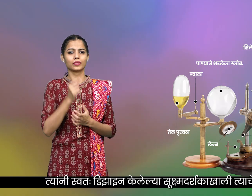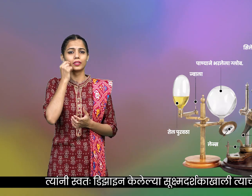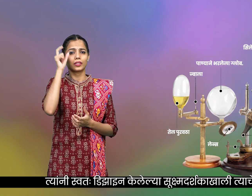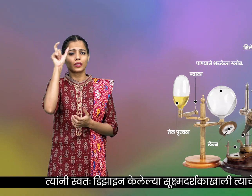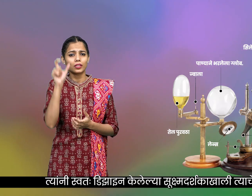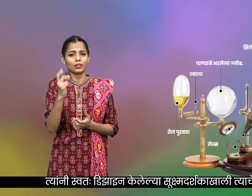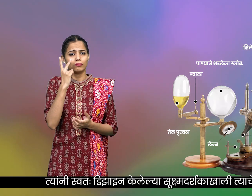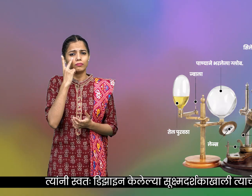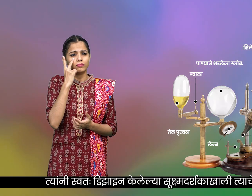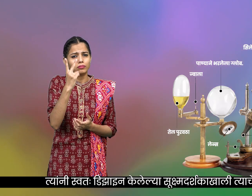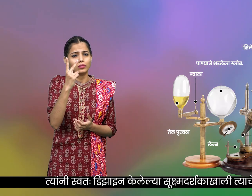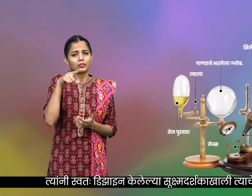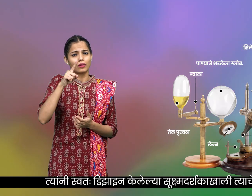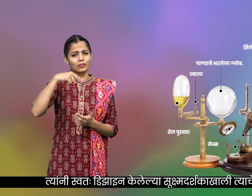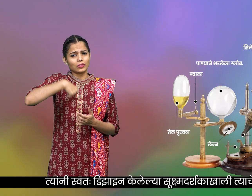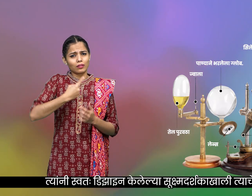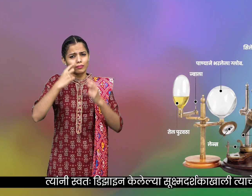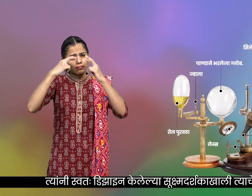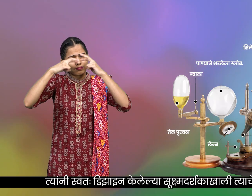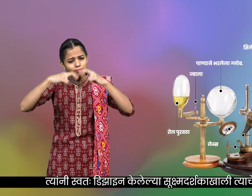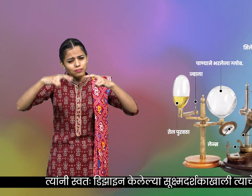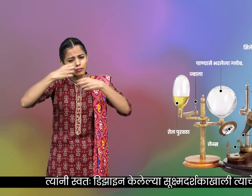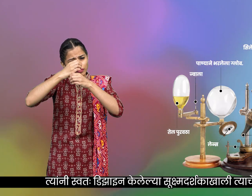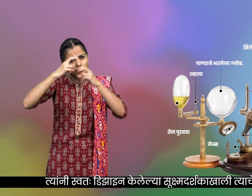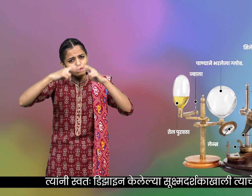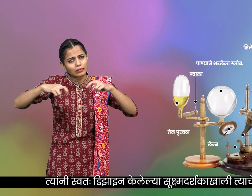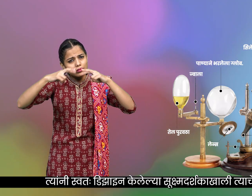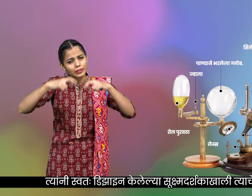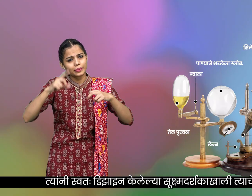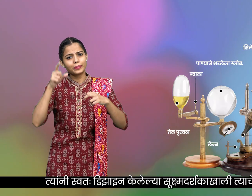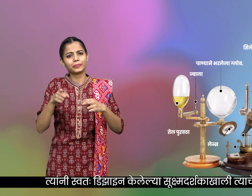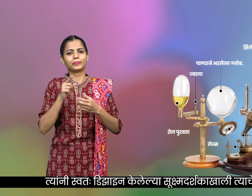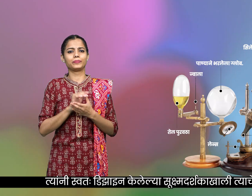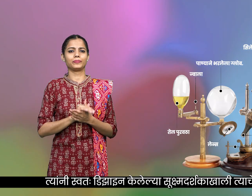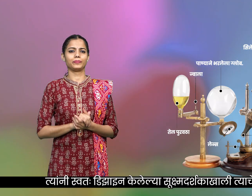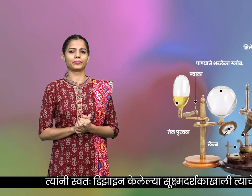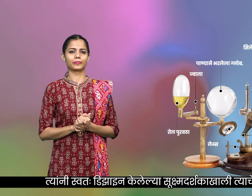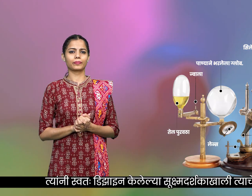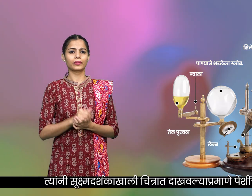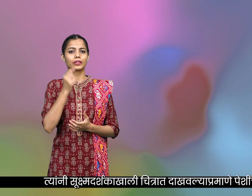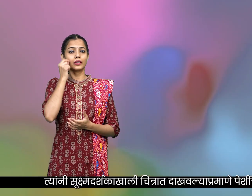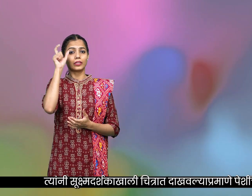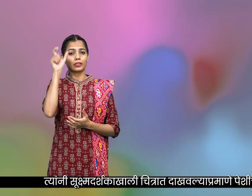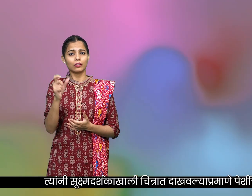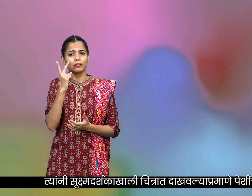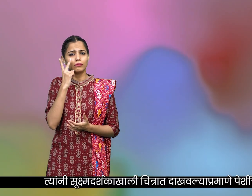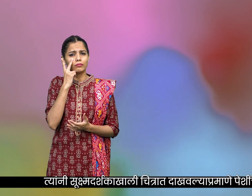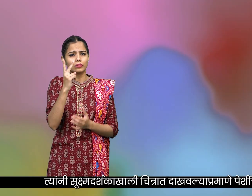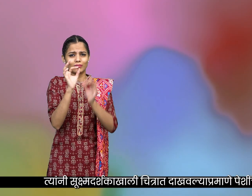त्यांनी स्वतः डिझाईन केलेल्या सूक्ष्मदर्शकाखाली त्यांनी त्याचे निरीक्षण केले. त्यांनी सूक्ष्मदर्शकाखाली